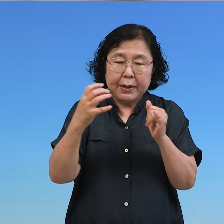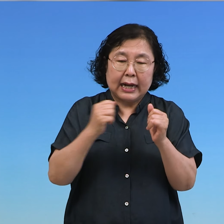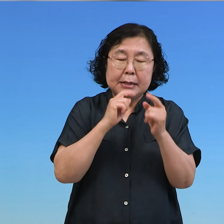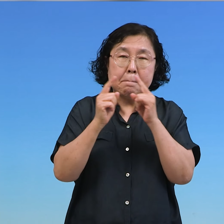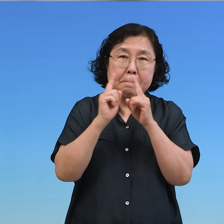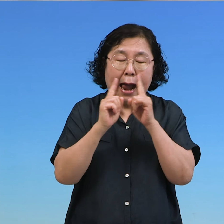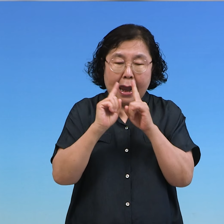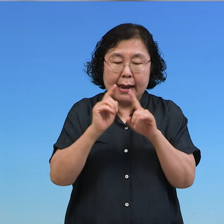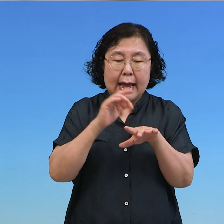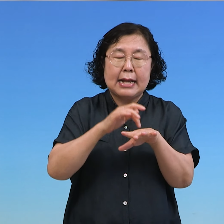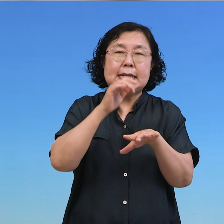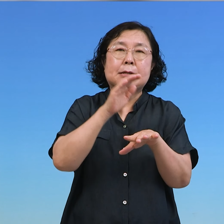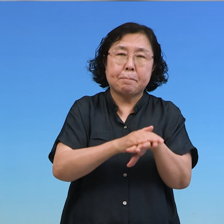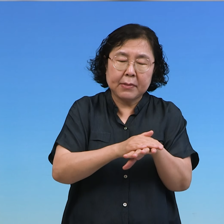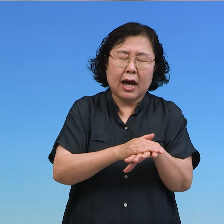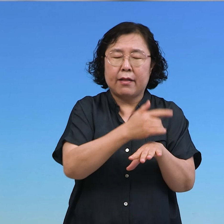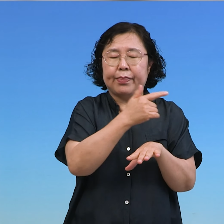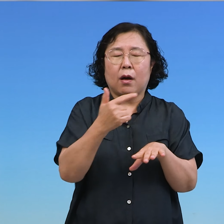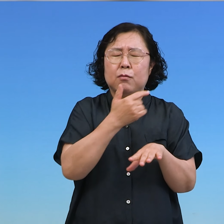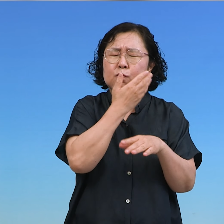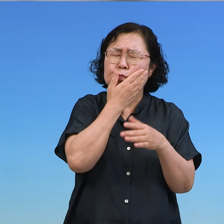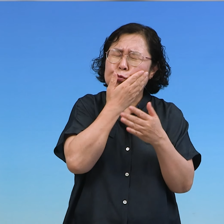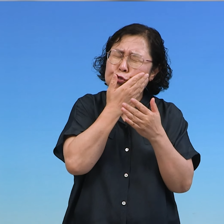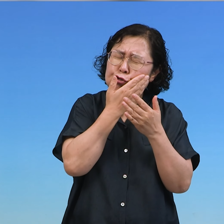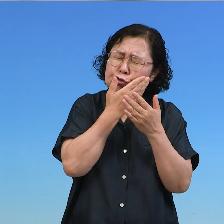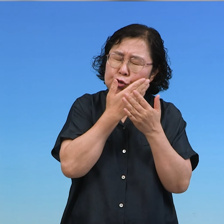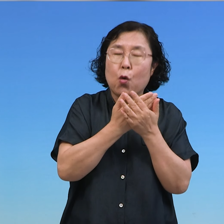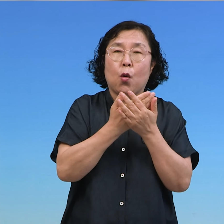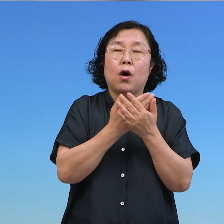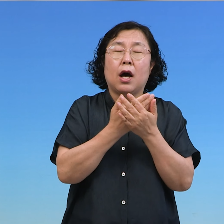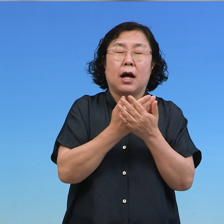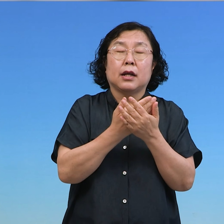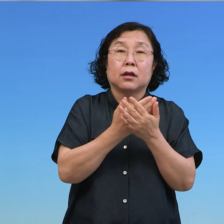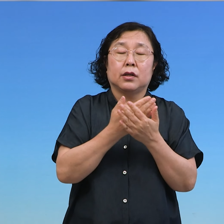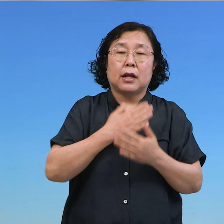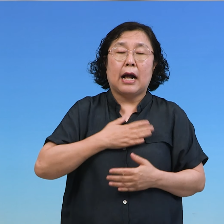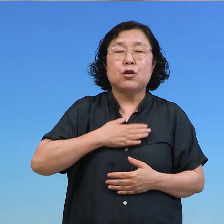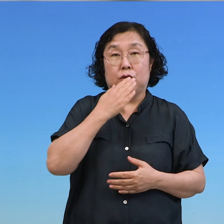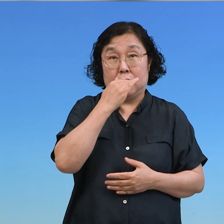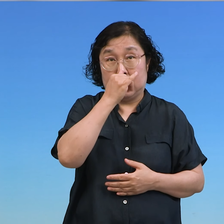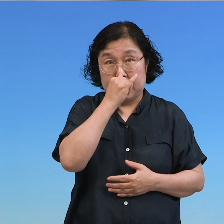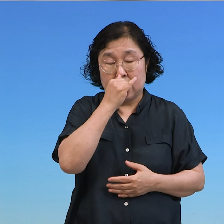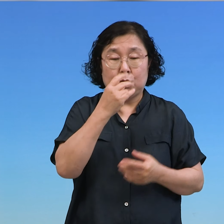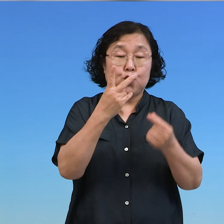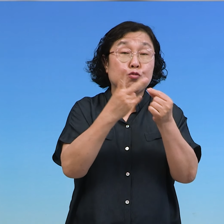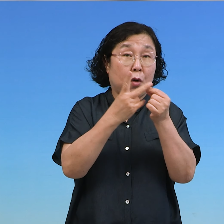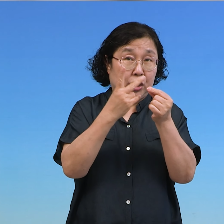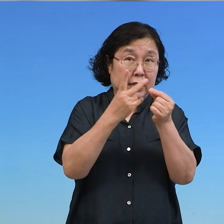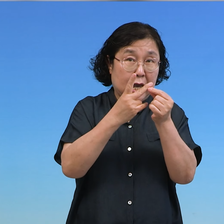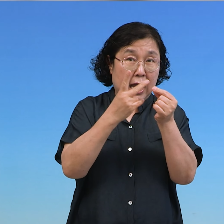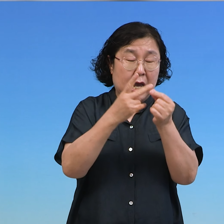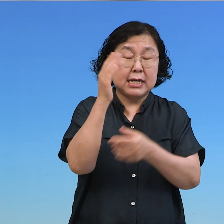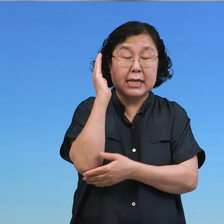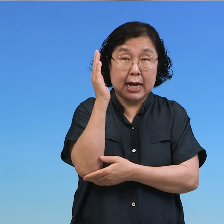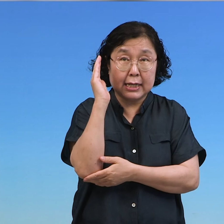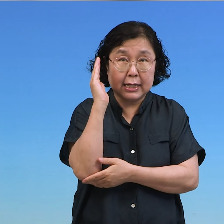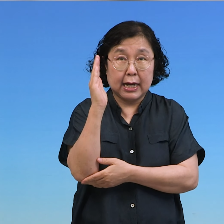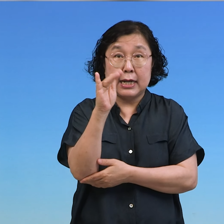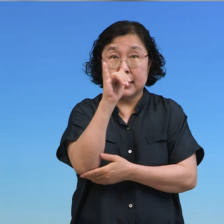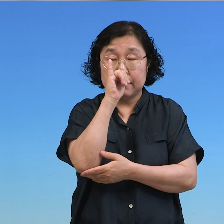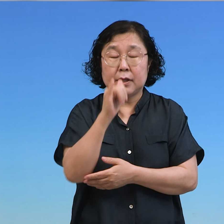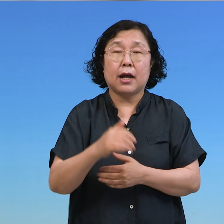말투 말의 습관 이게 얼마나 중요한가를 알 수 있게 하는 그런 내용이고요 또 그런가 하면 이제 또